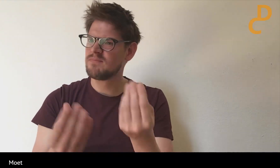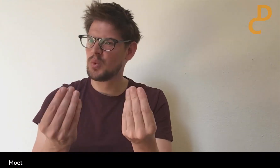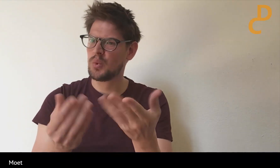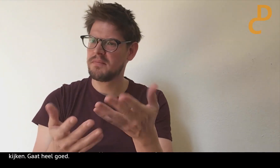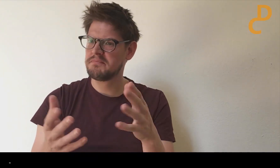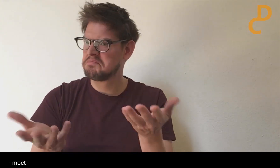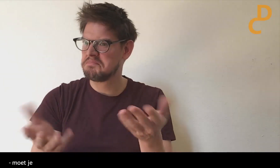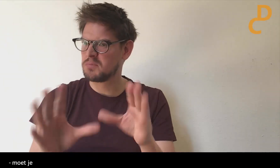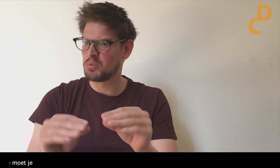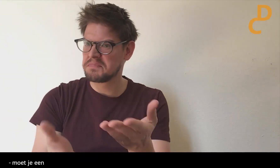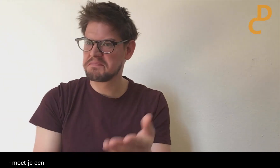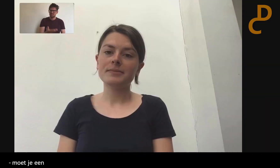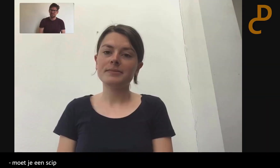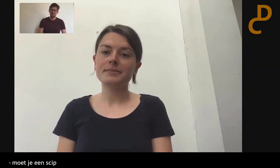Daar ben ik toch even benieuwd naar hoe dat nu is.